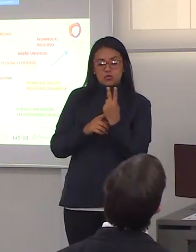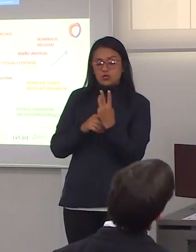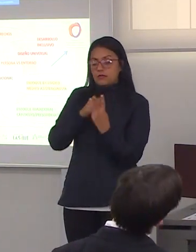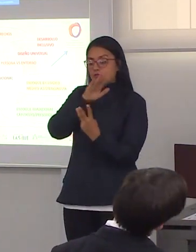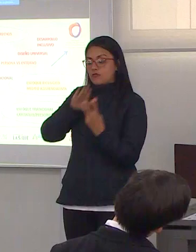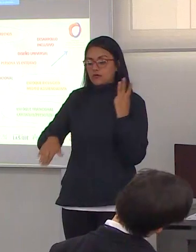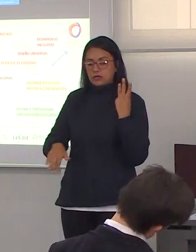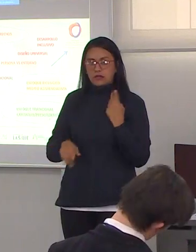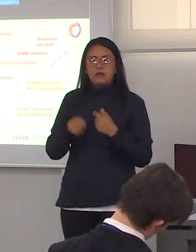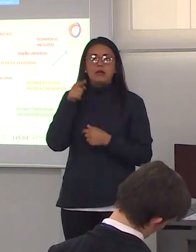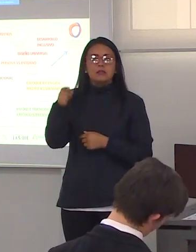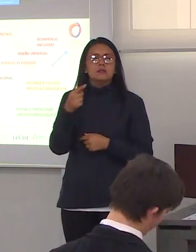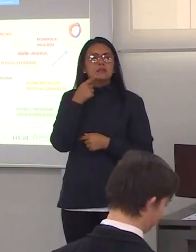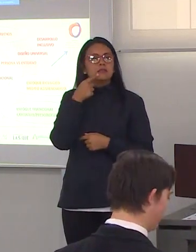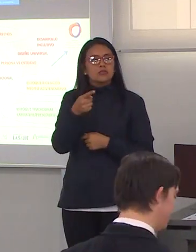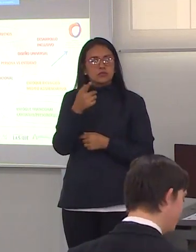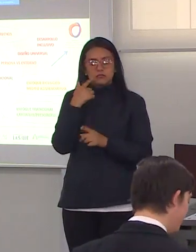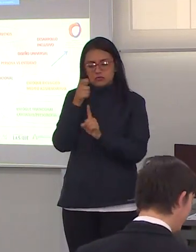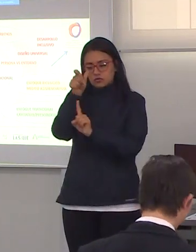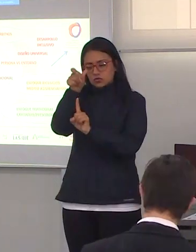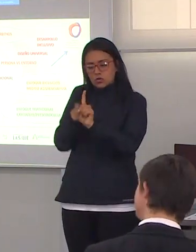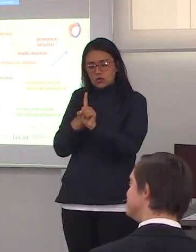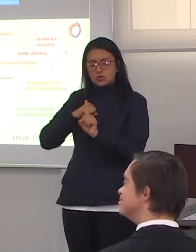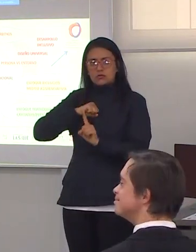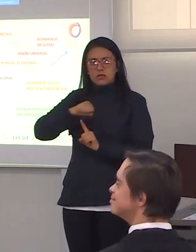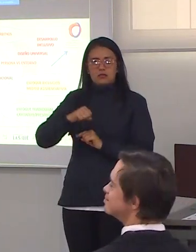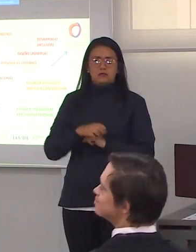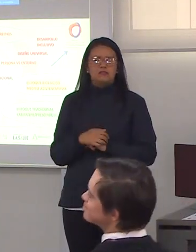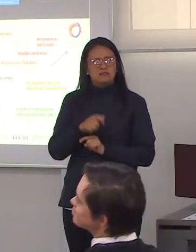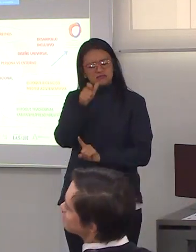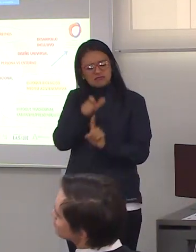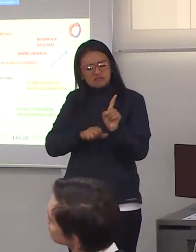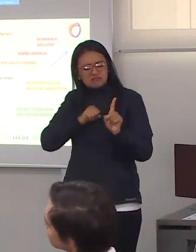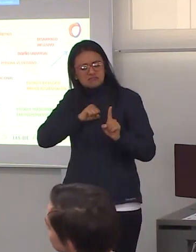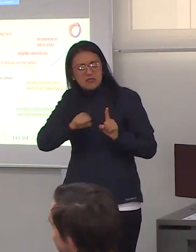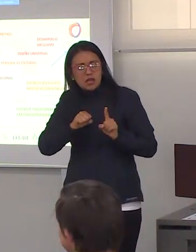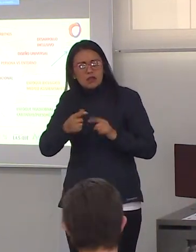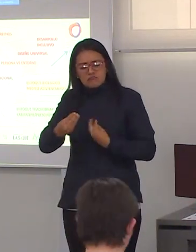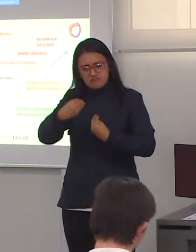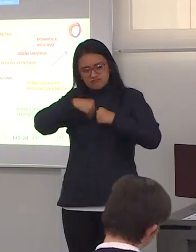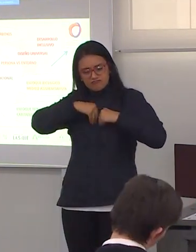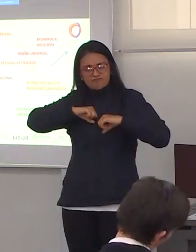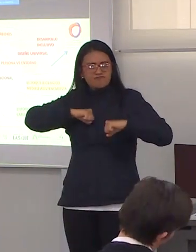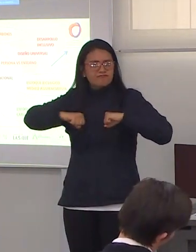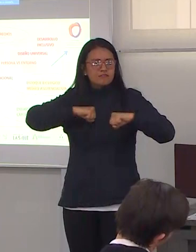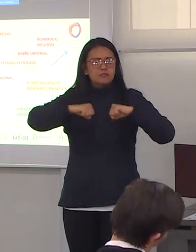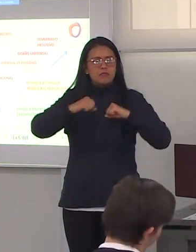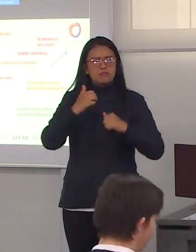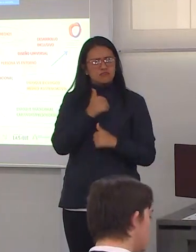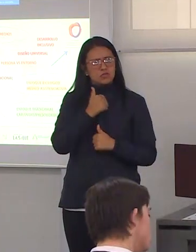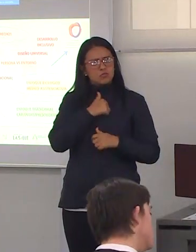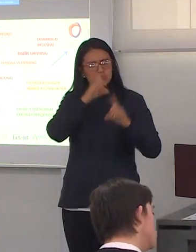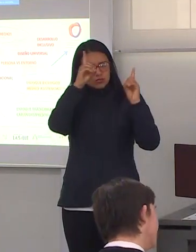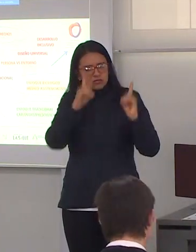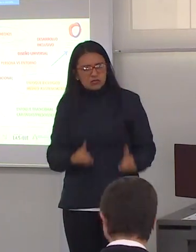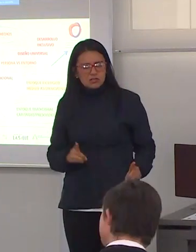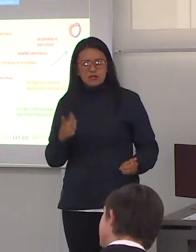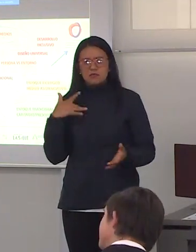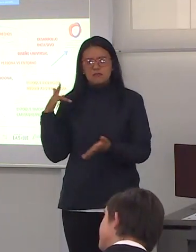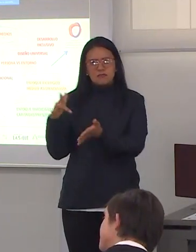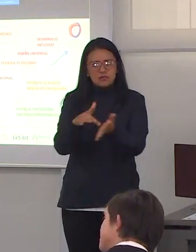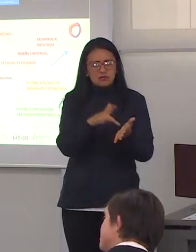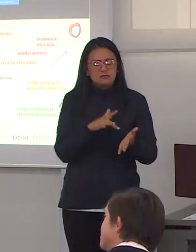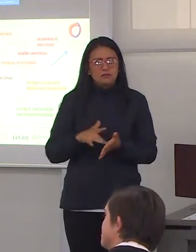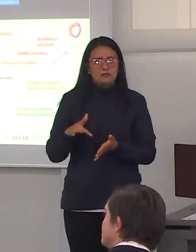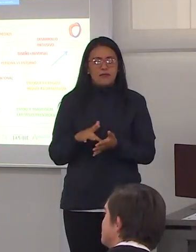tenemos que ser sujetos de derecho cuando hablamos de sujetos de derecho es que somos activos que tomamos decisión que participamos